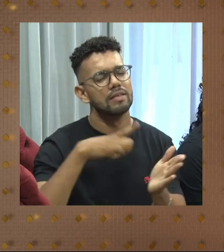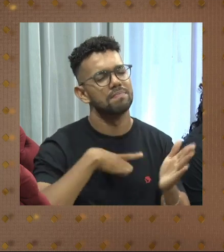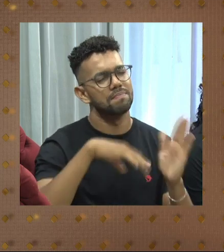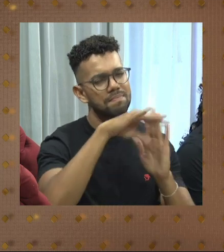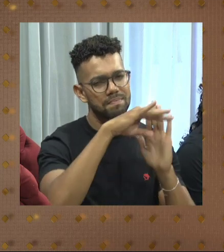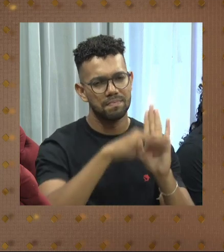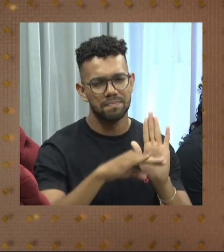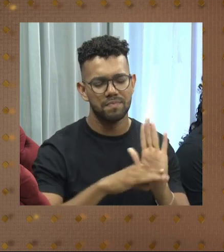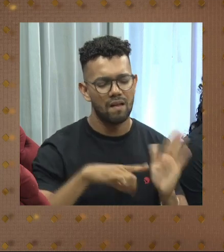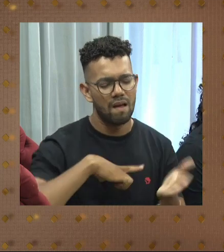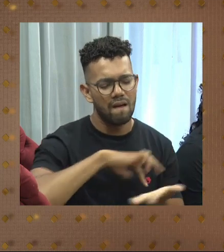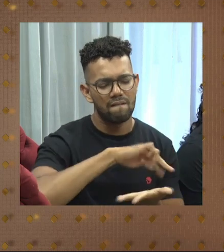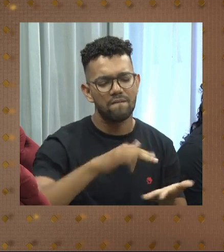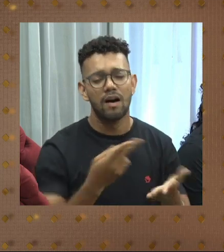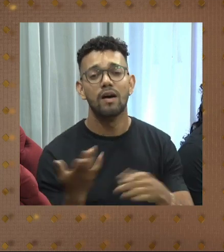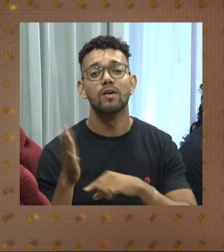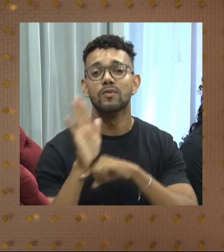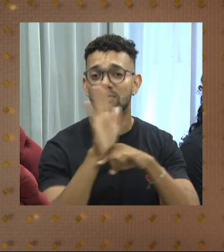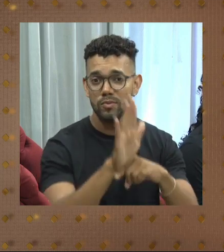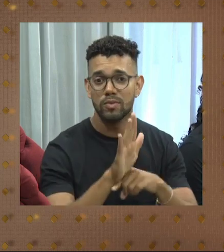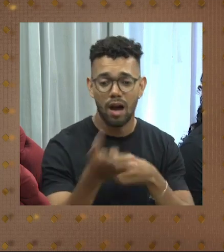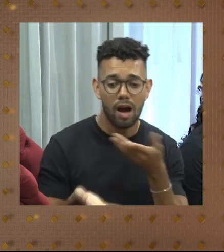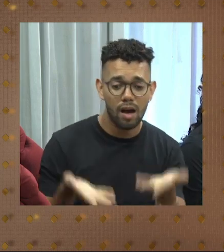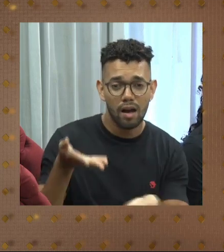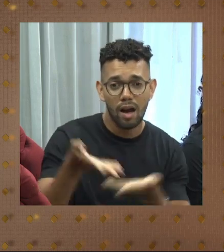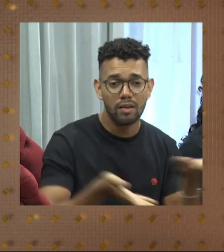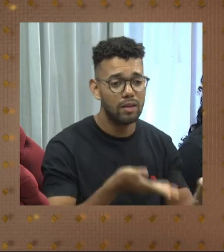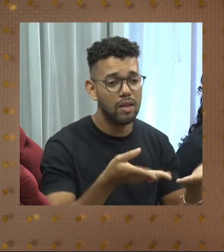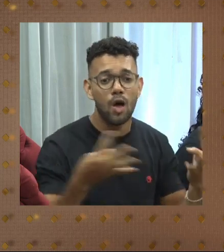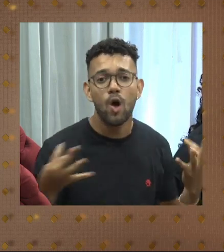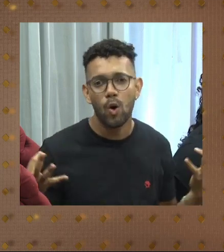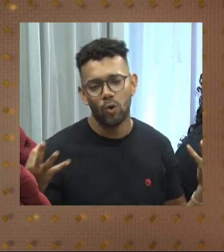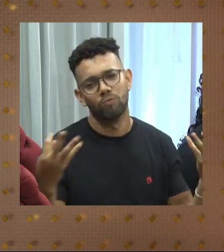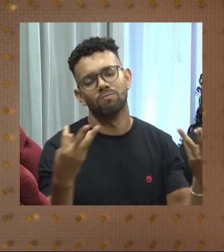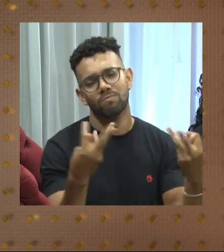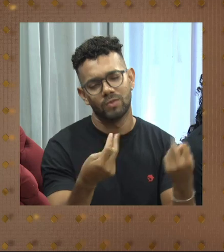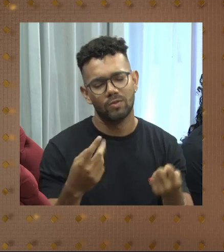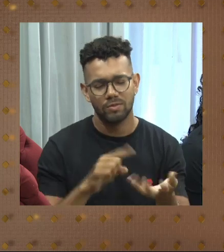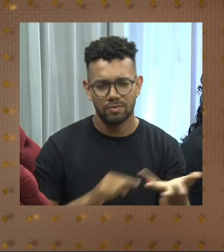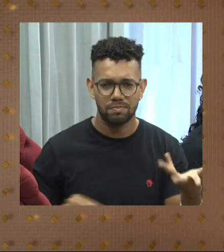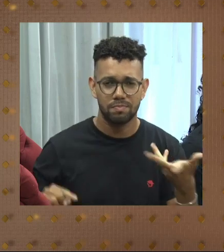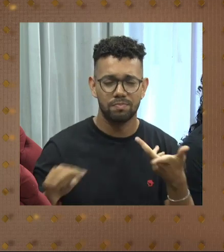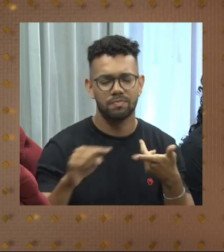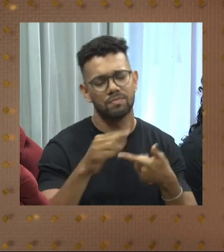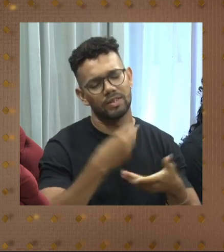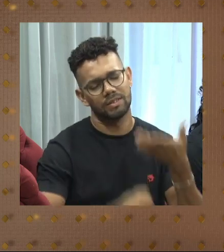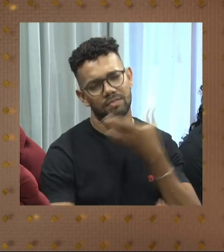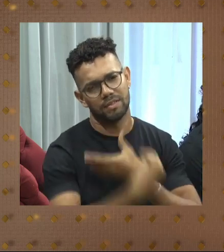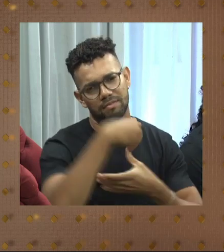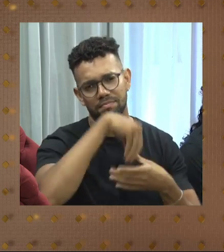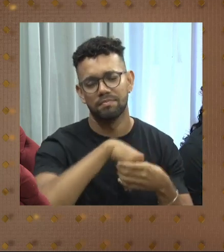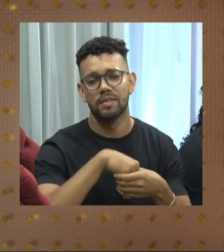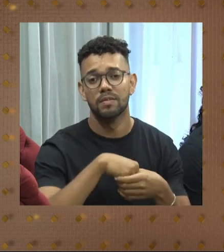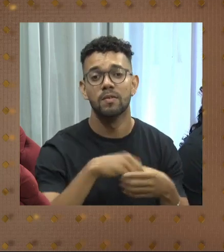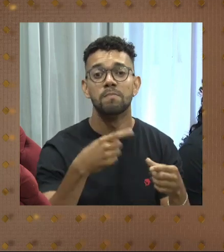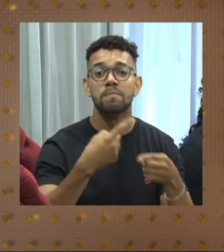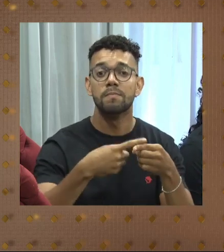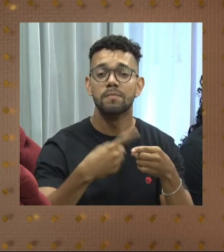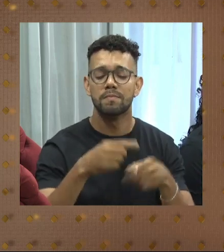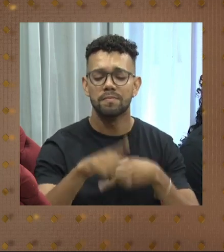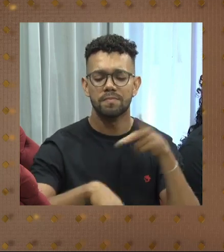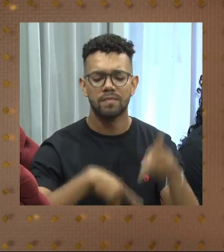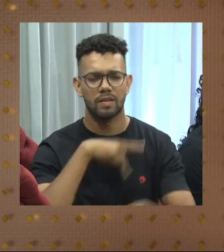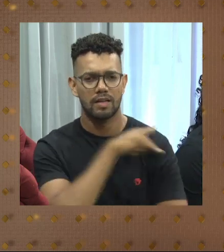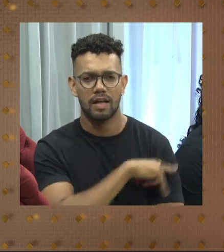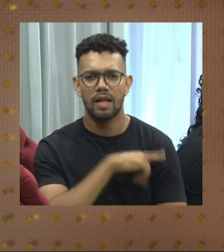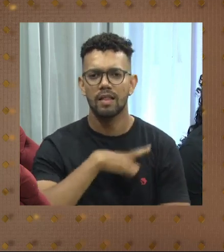programação diversificada que contempla a música, que contempla a dança, que contempla a literatura, as artes plásticas, para que o piauiense ele